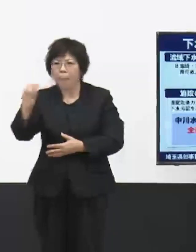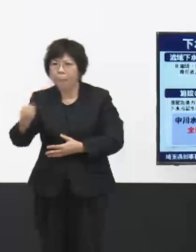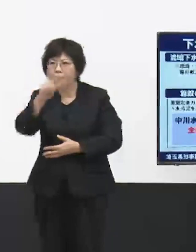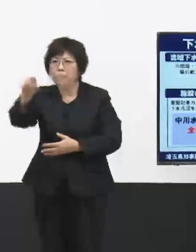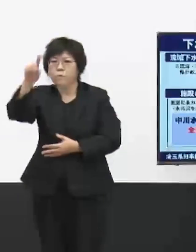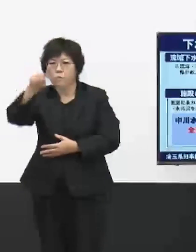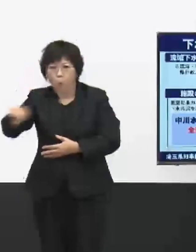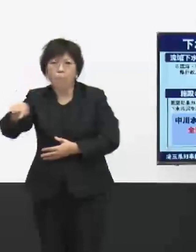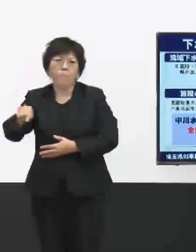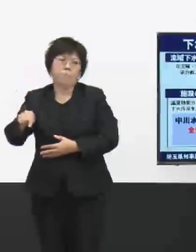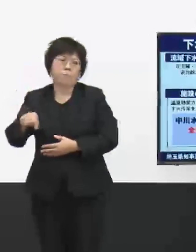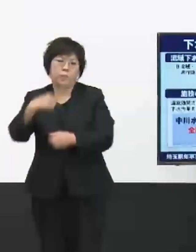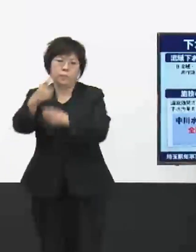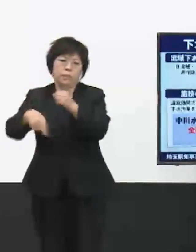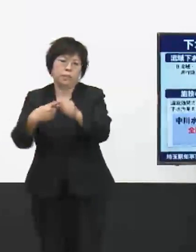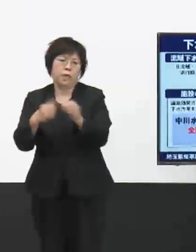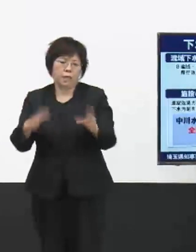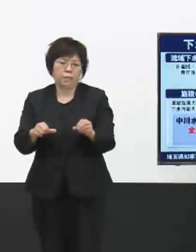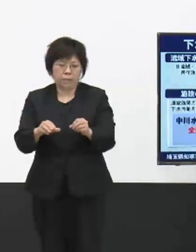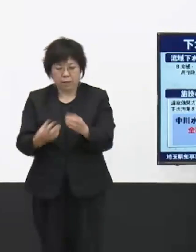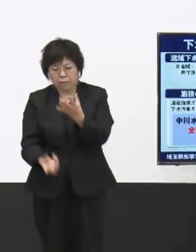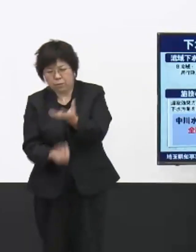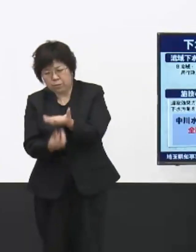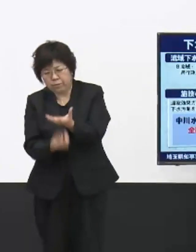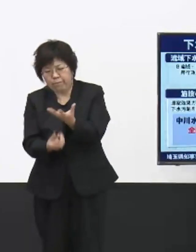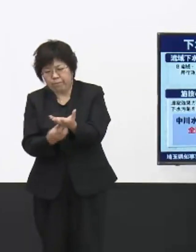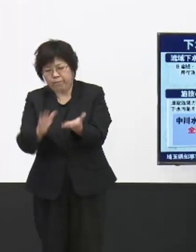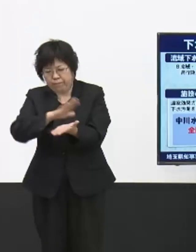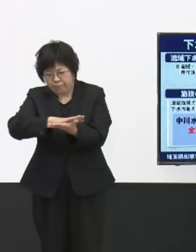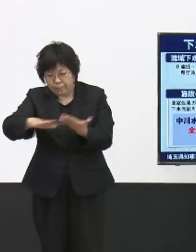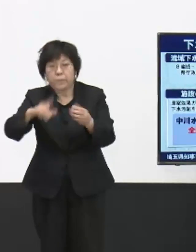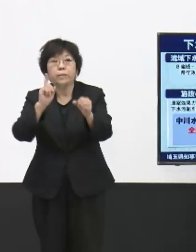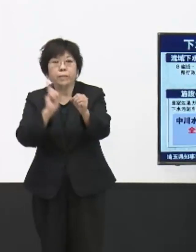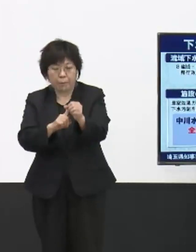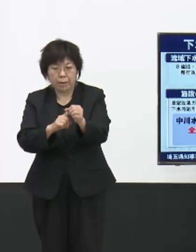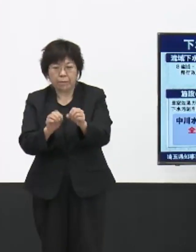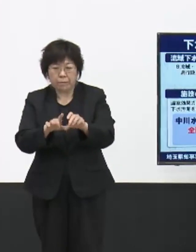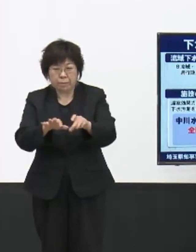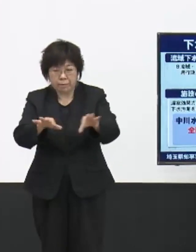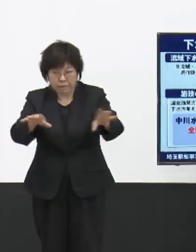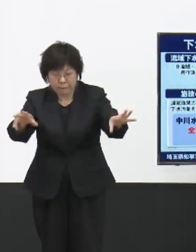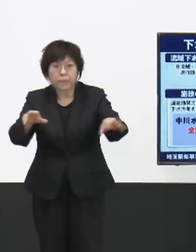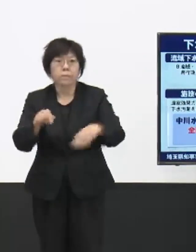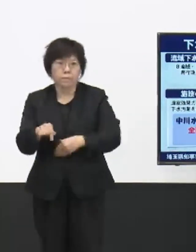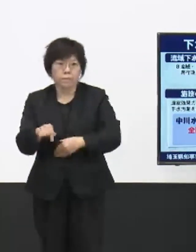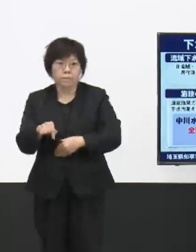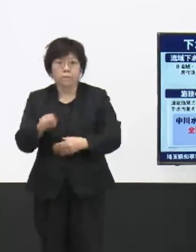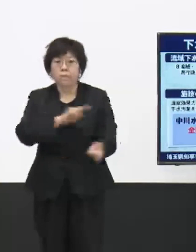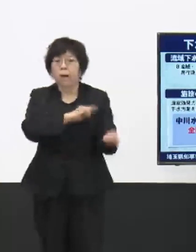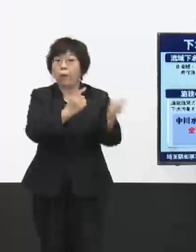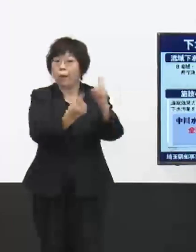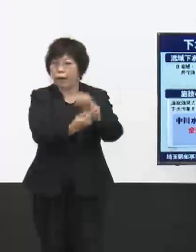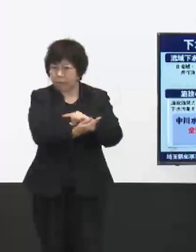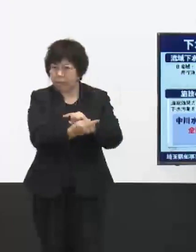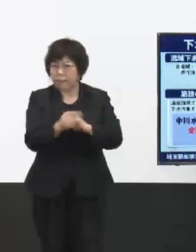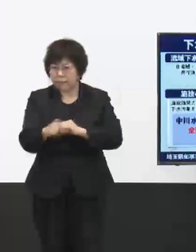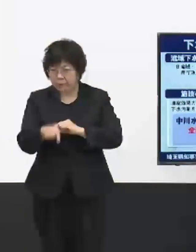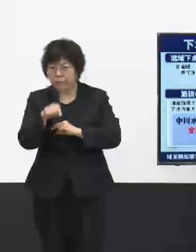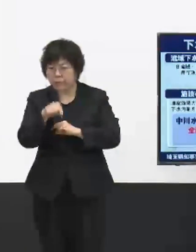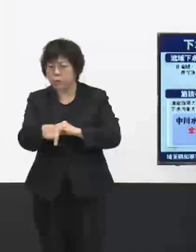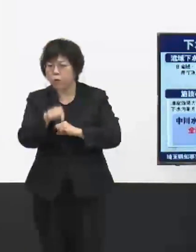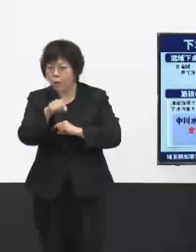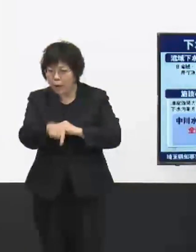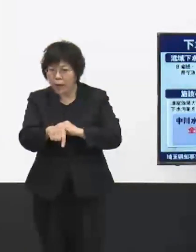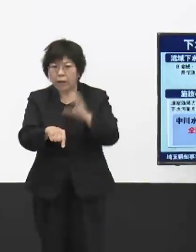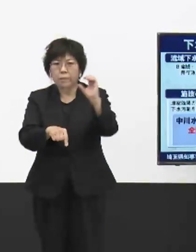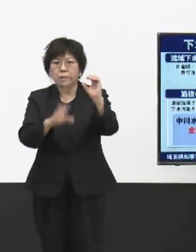と年間でも大変多くなっております。このため、 カーボンニュートラルを目指すにあたり、これを削